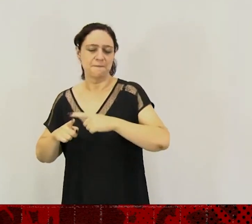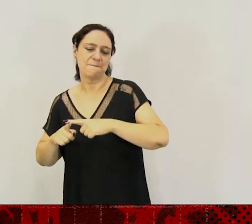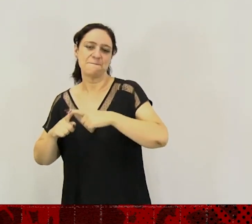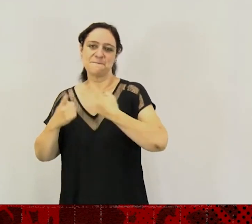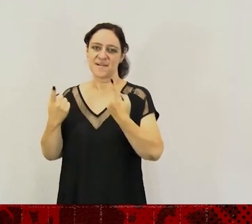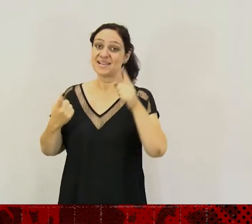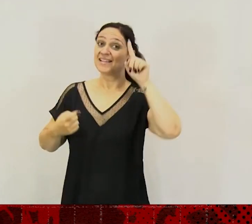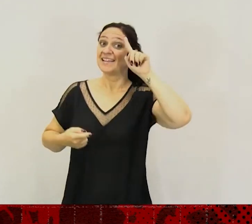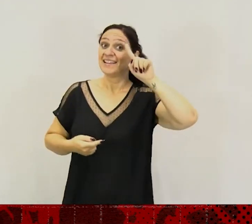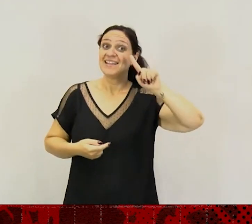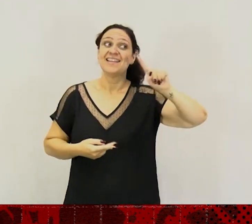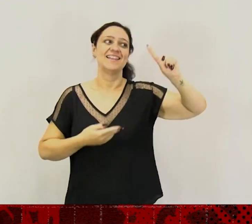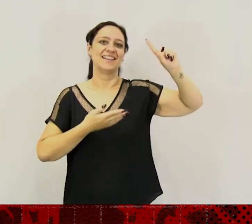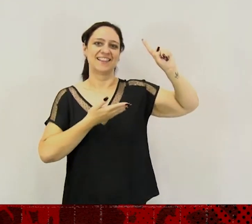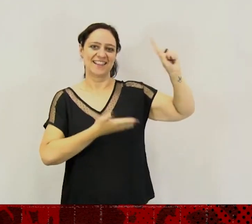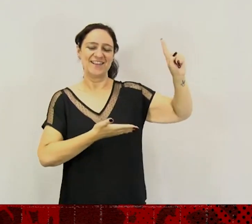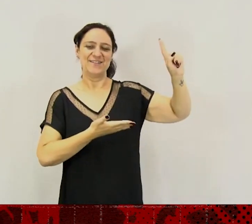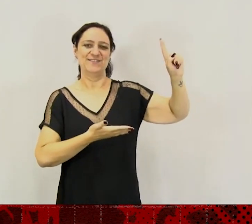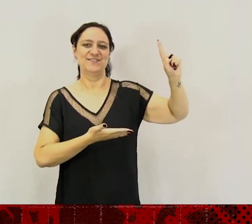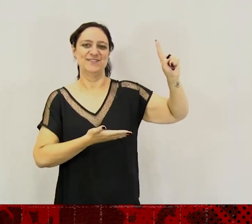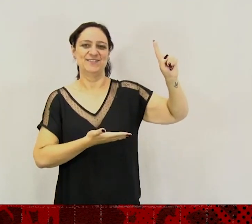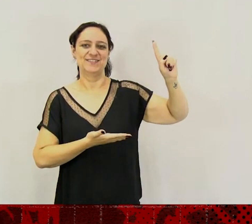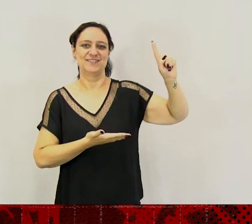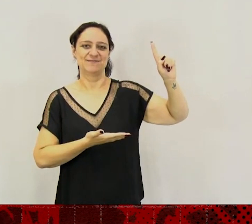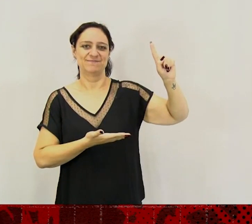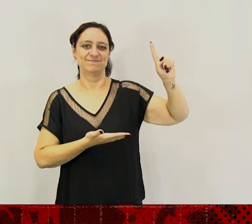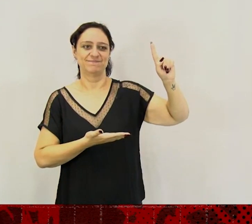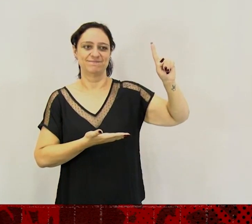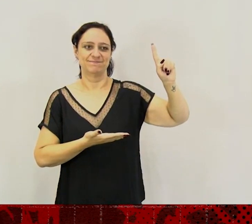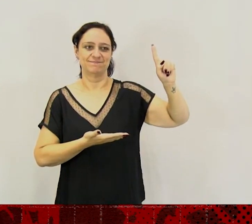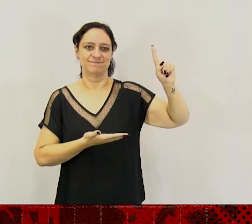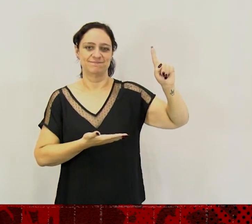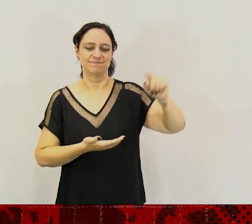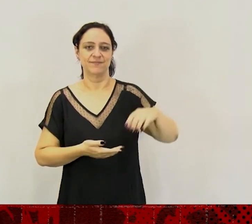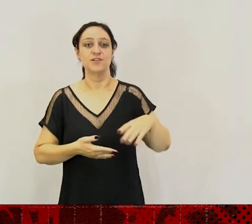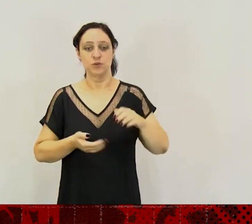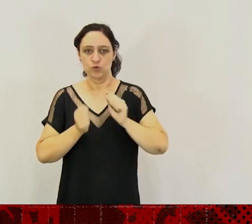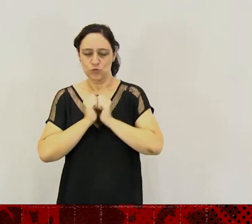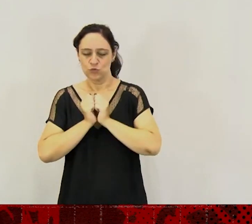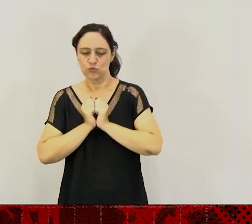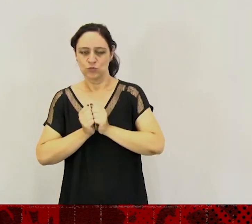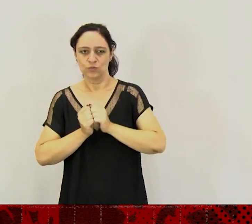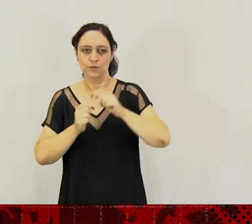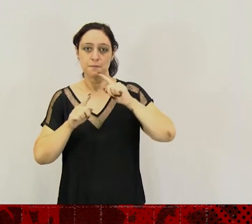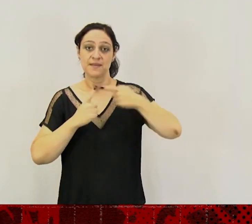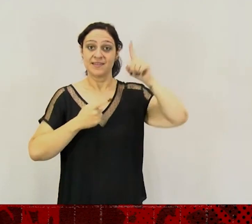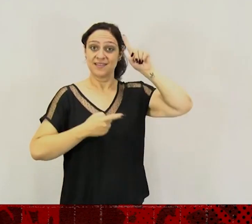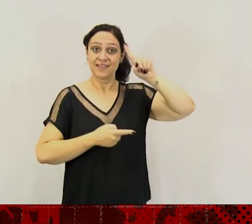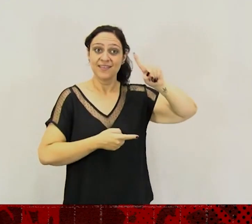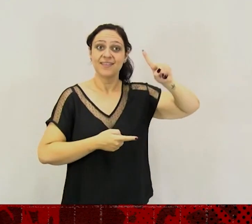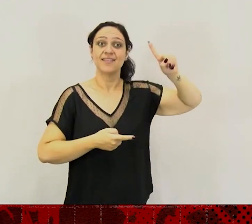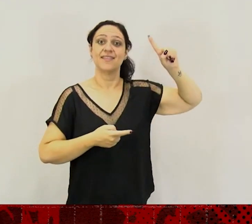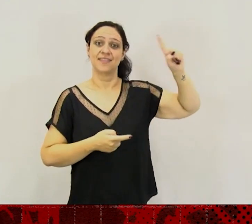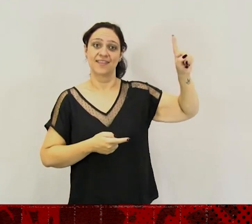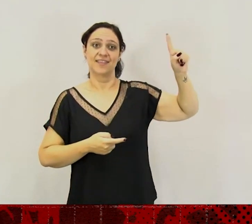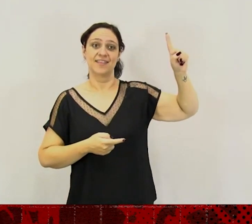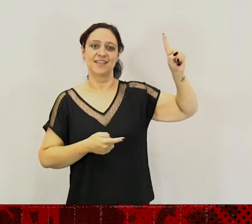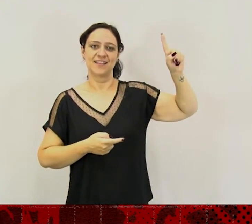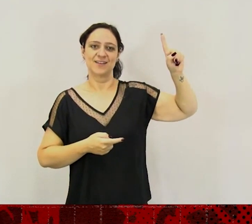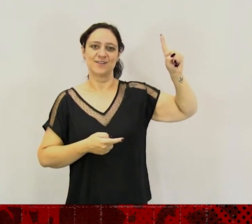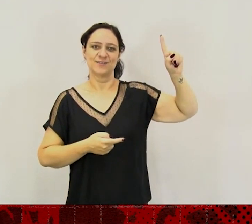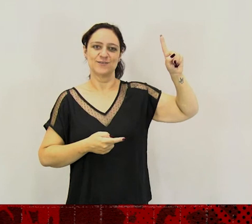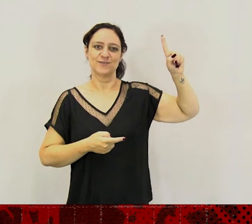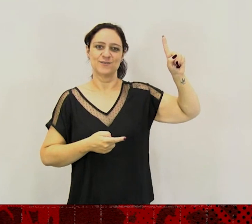Mas Deus, se vocês estão acompanhando, vamos ler juntos. Mas Deus,